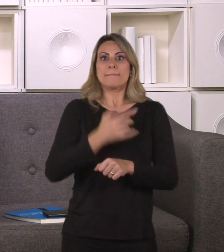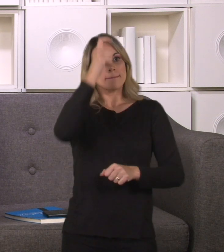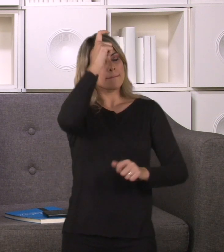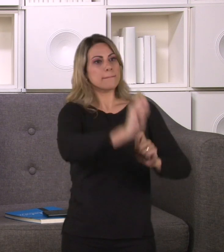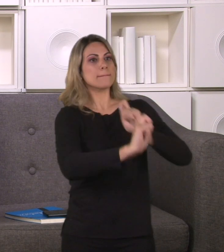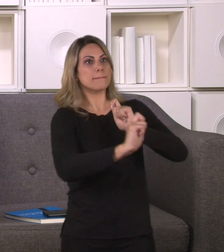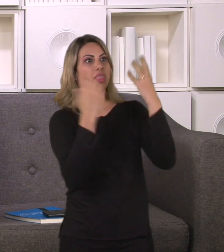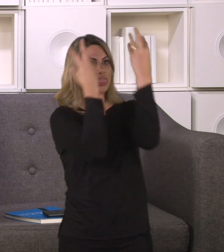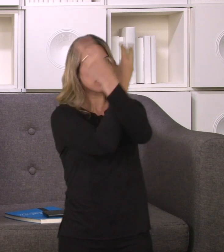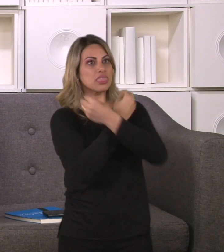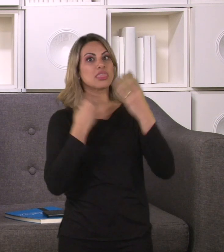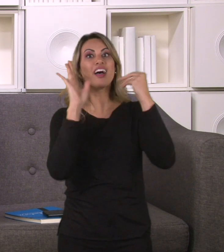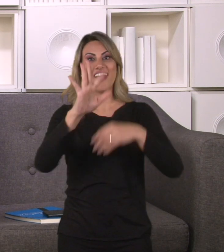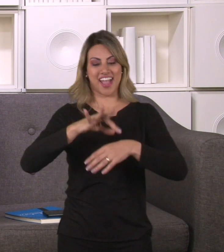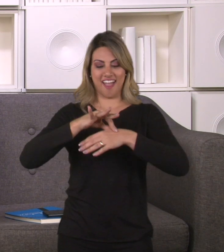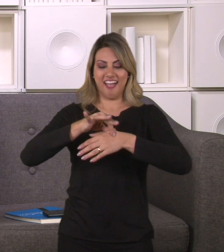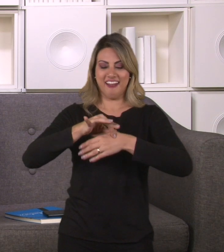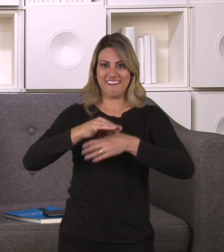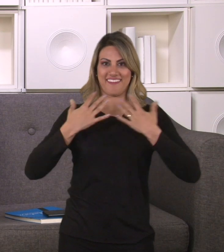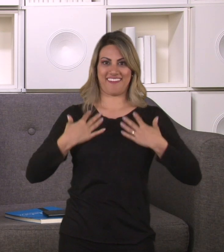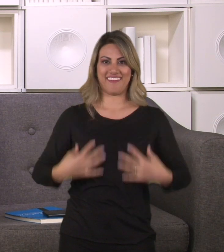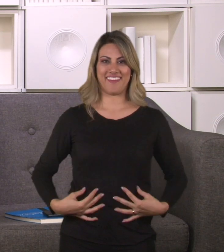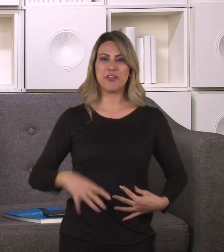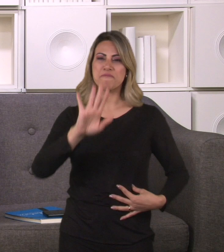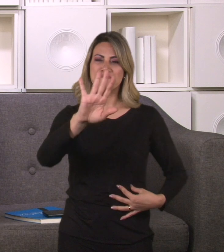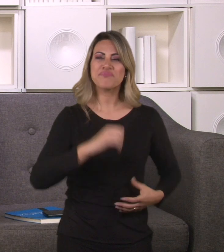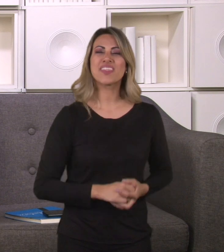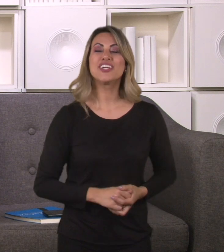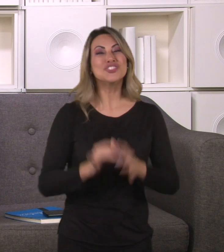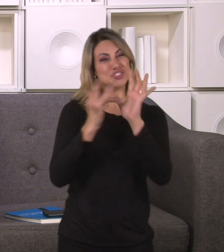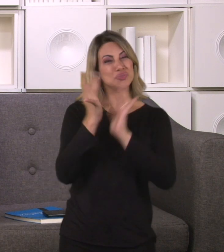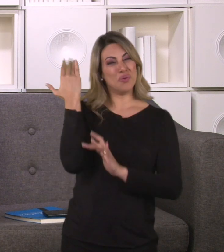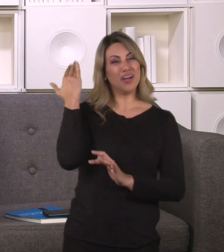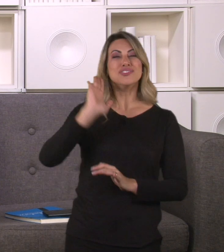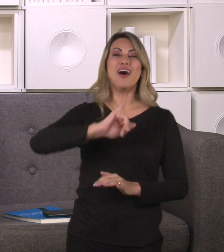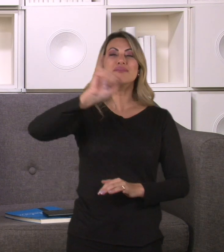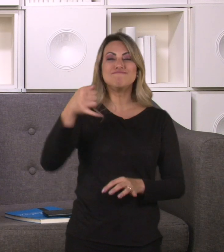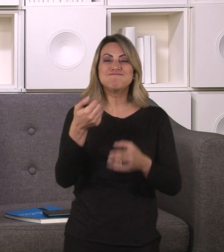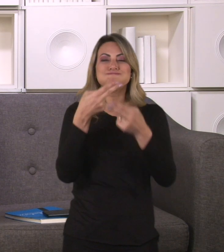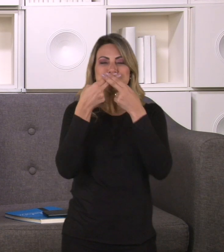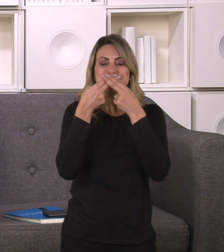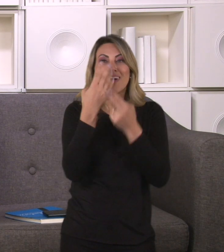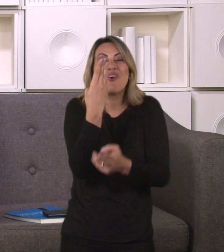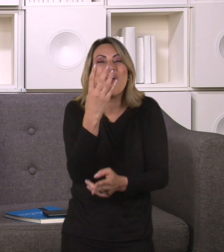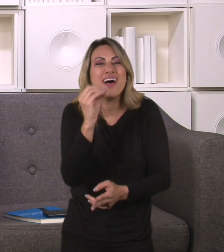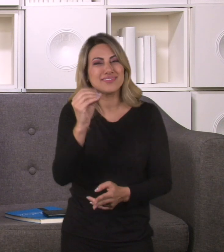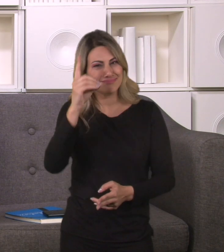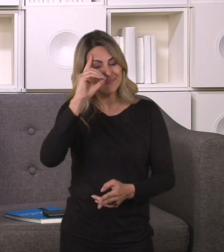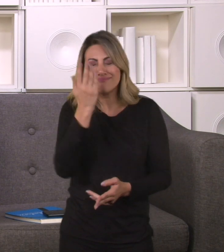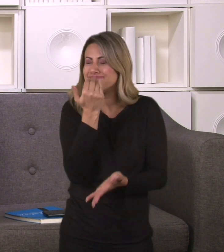primeiro a carne. Se você é mesmo filho de Deus, transforme pedras em pães. É a necessidade do